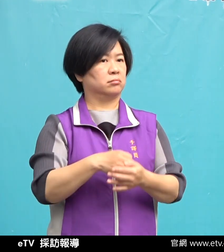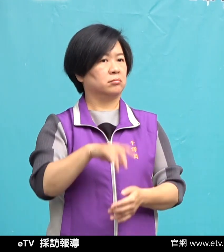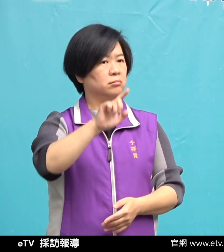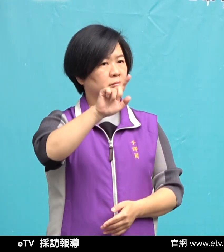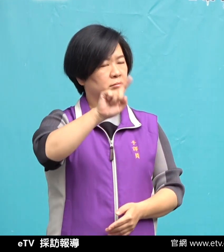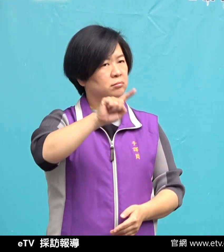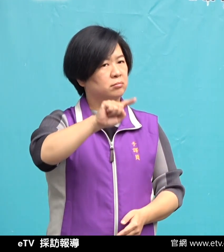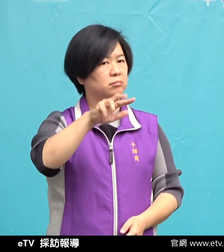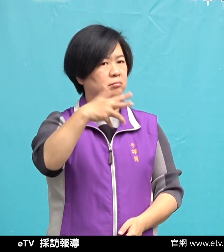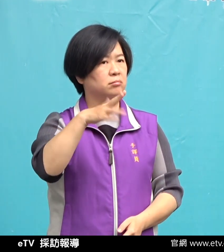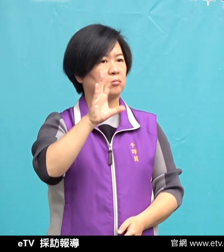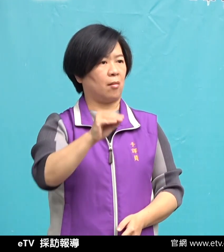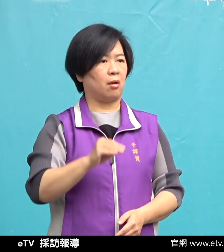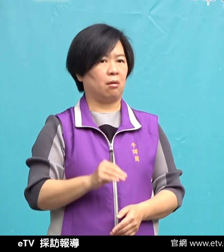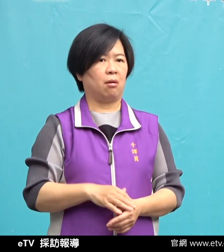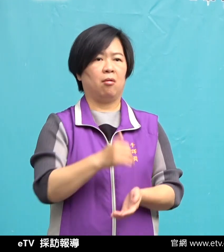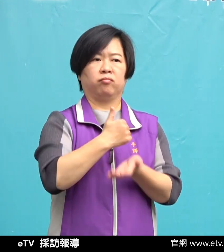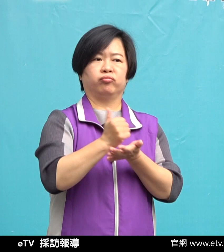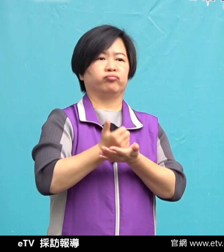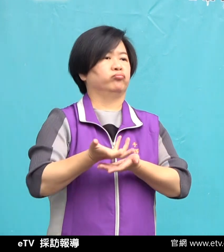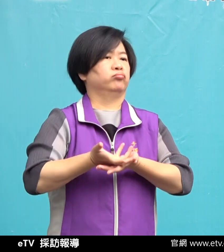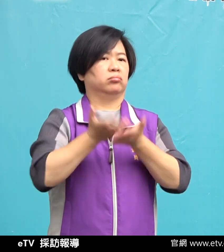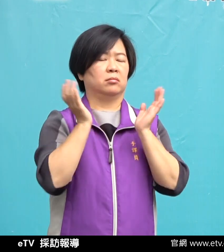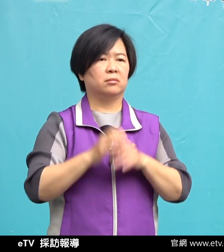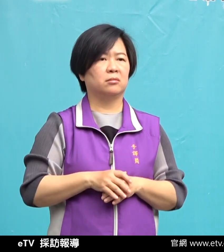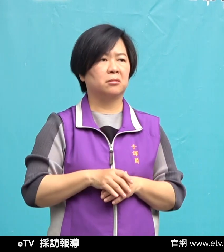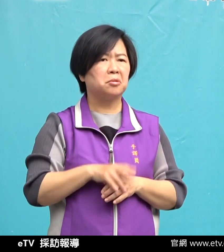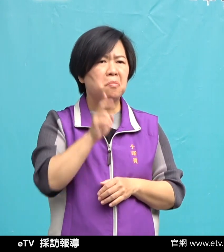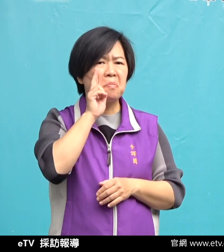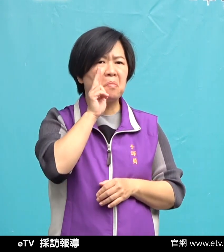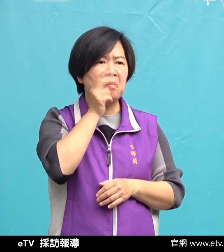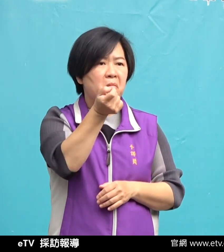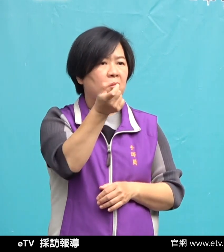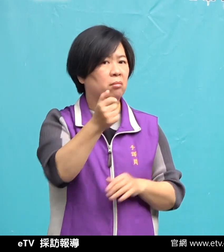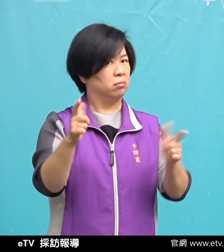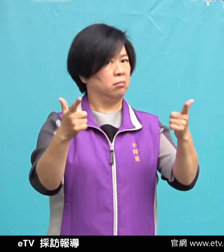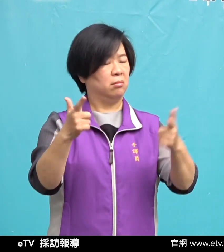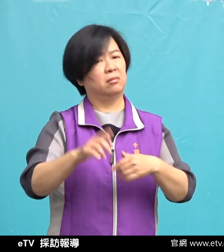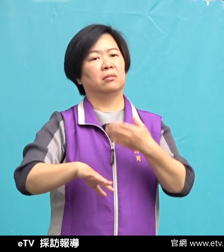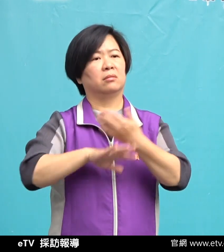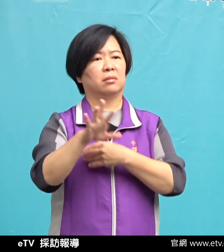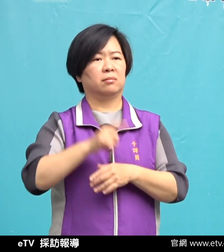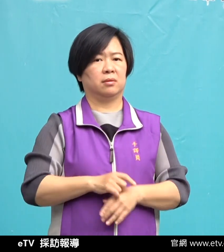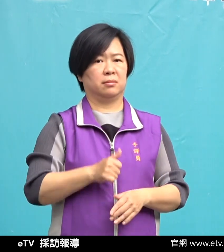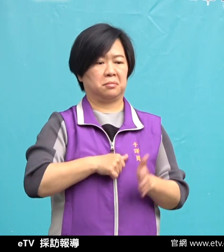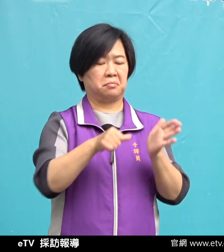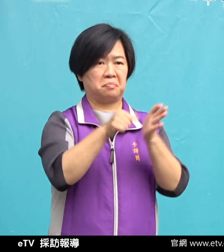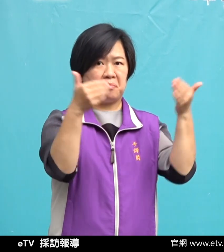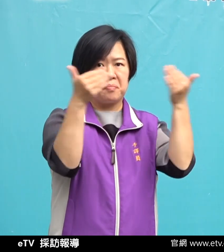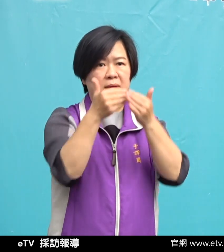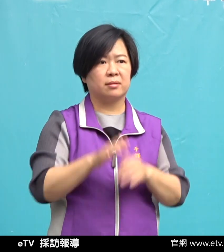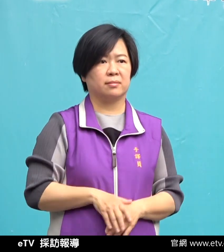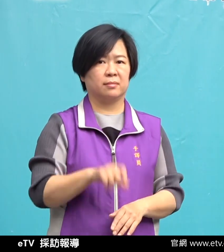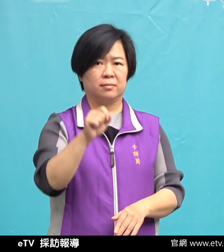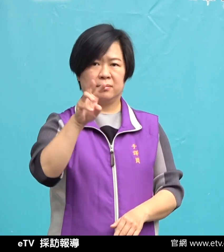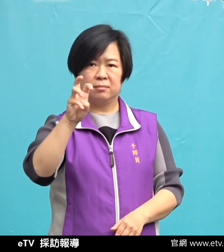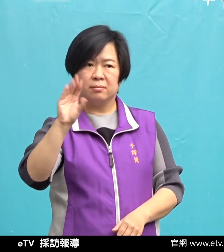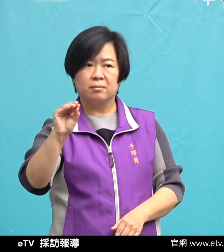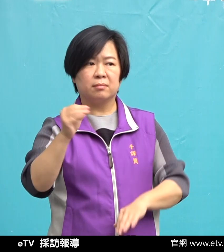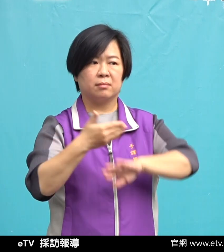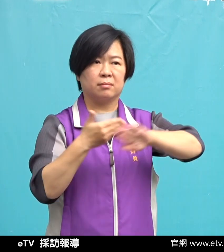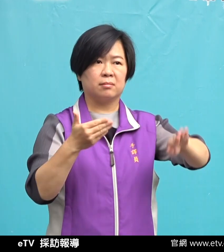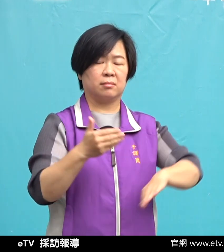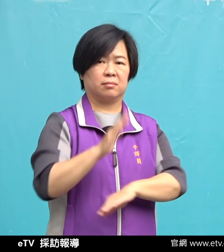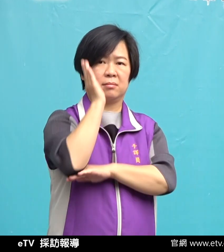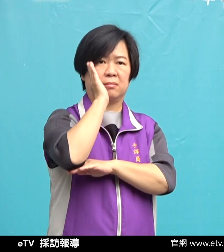1800多万片。那大家看起来1800万不多，但是还要包括我们实名制的130万片，还要包括我们公务